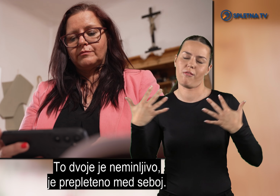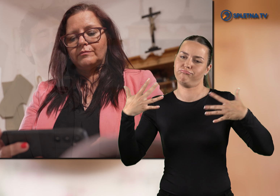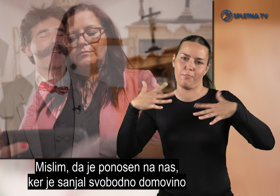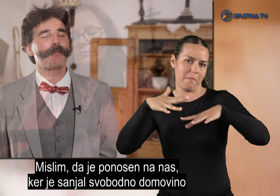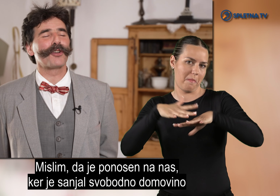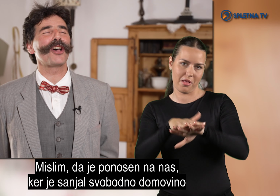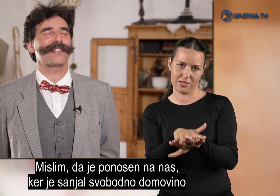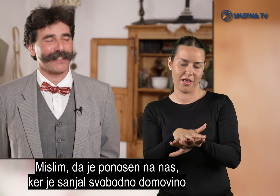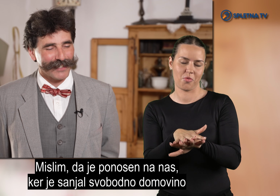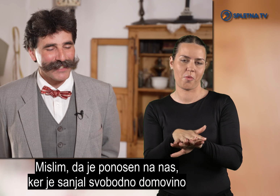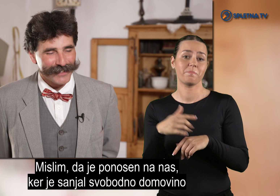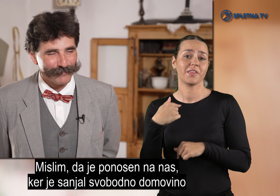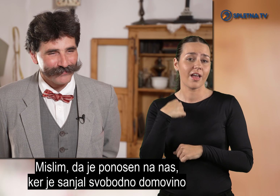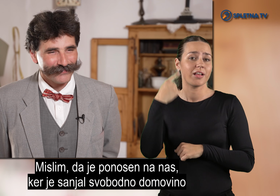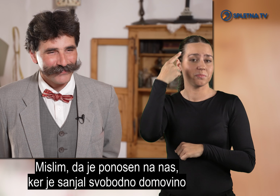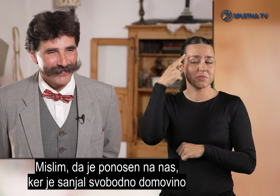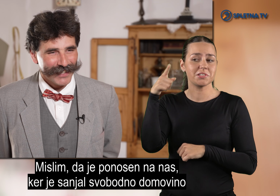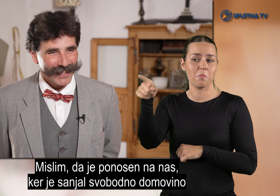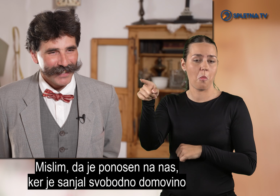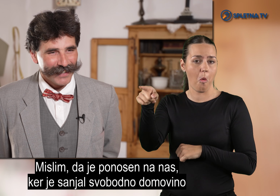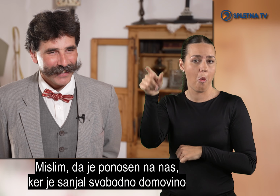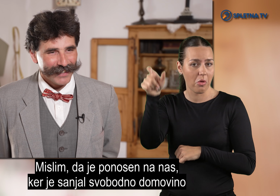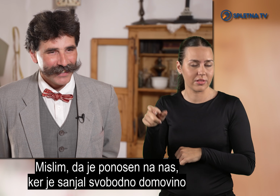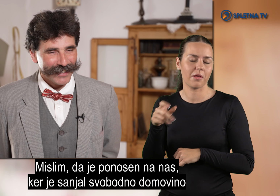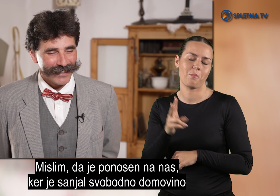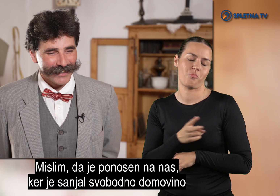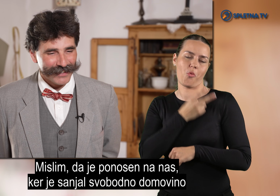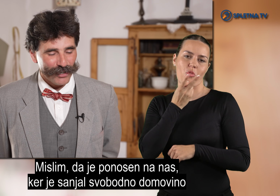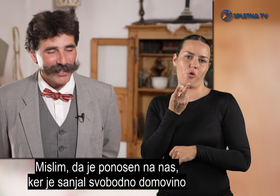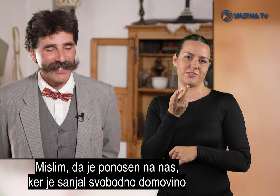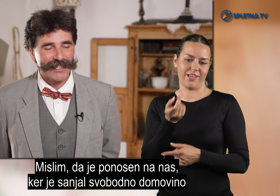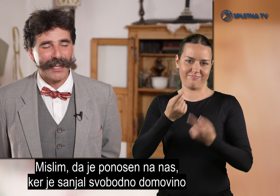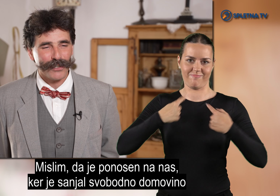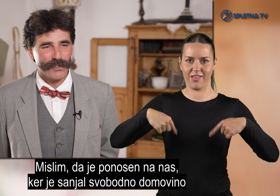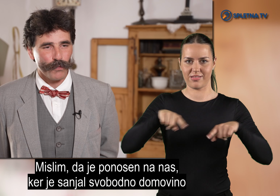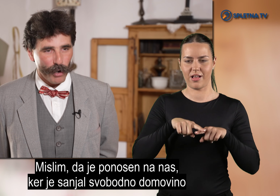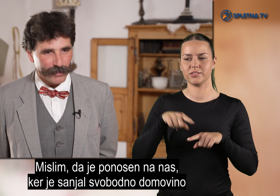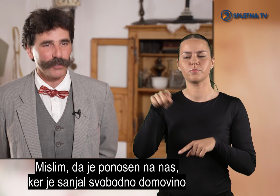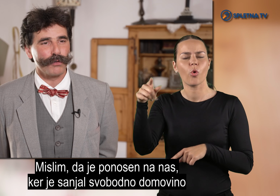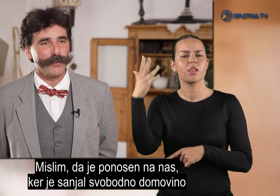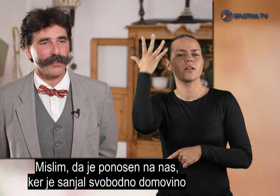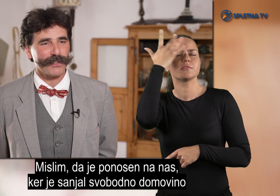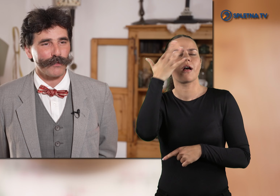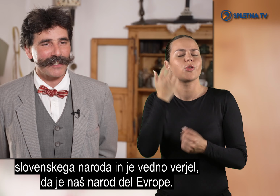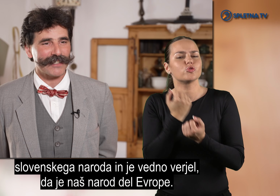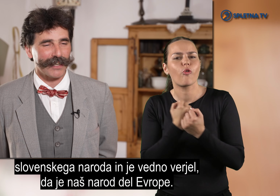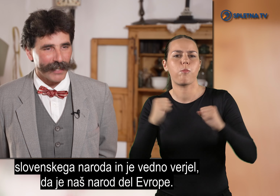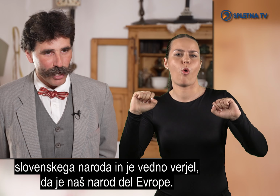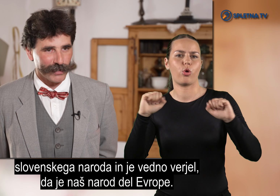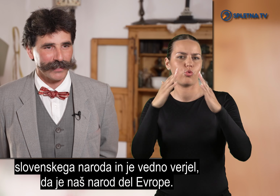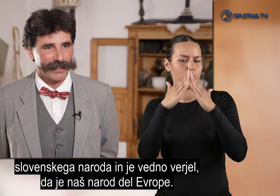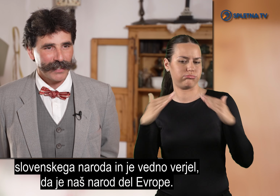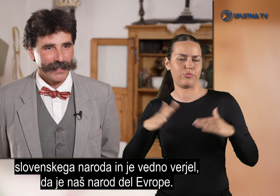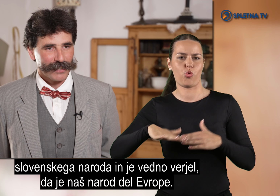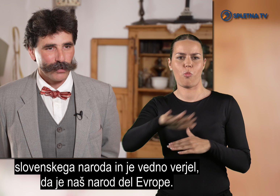da je ponosen na nas. Ker on je sanjal svobodno domovino slovenskega naroda. In on